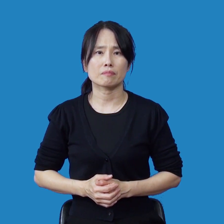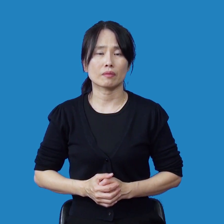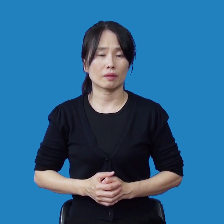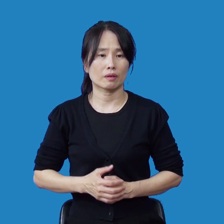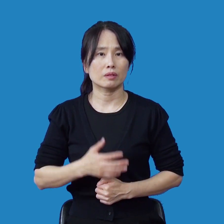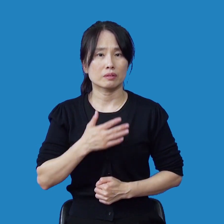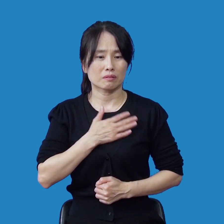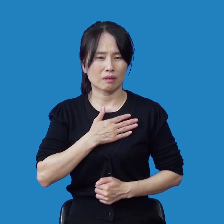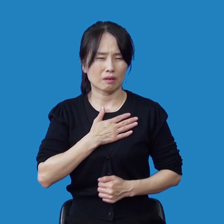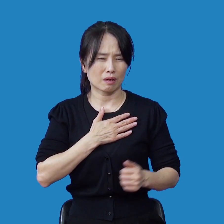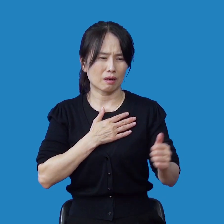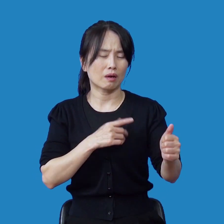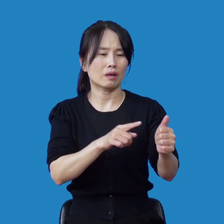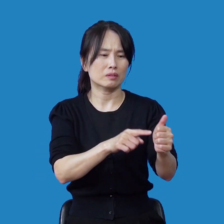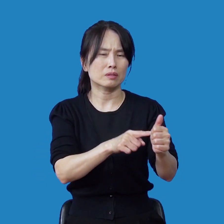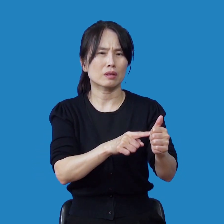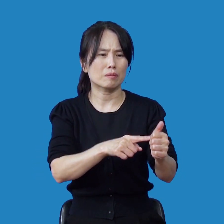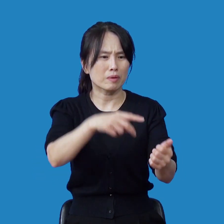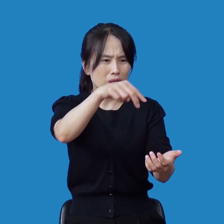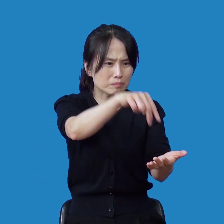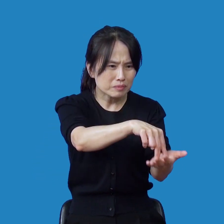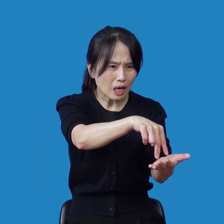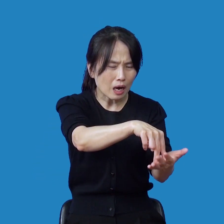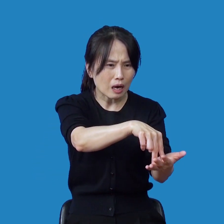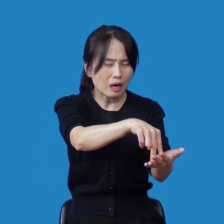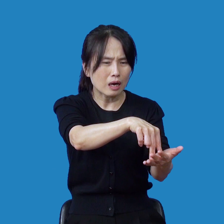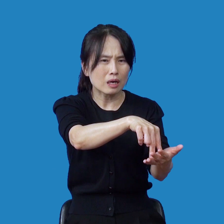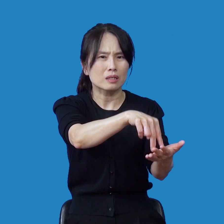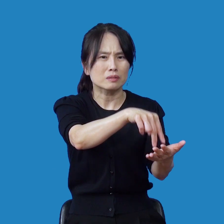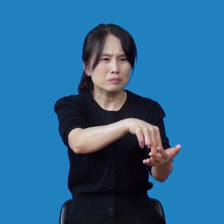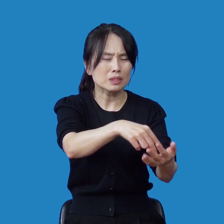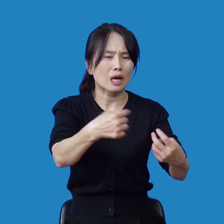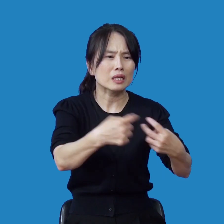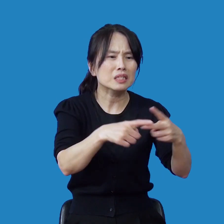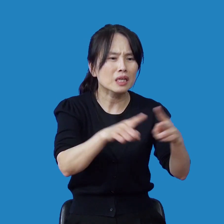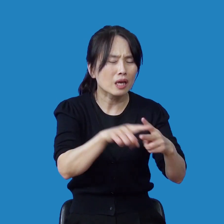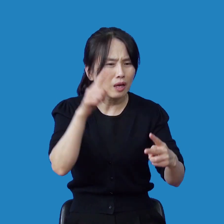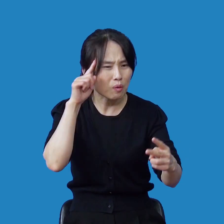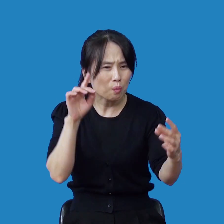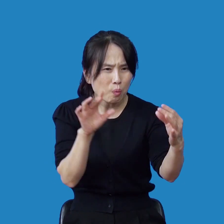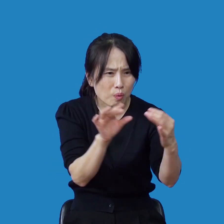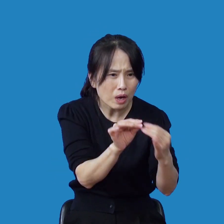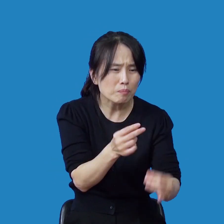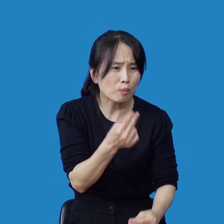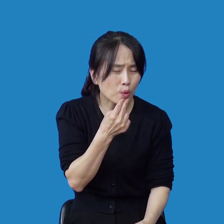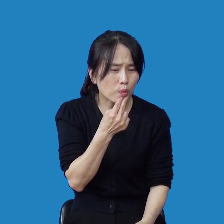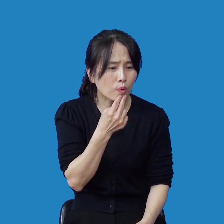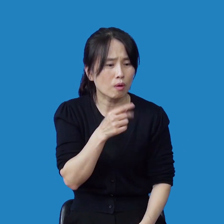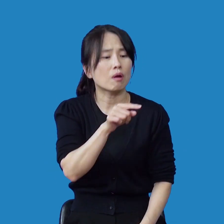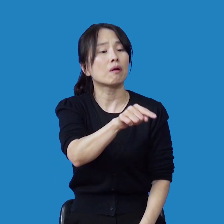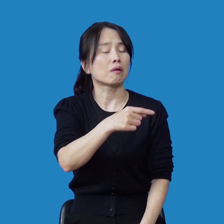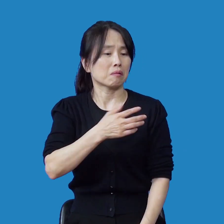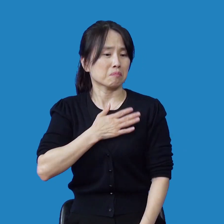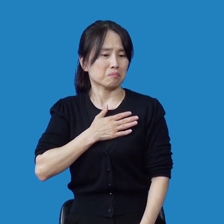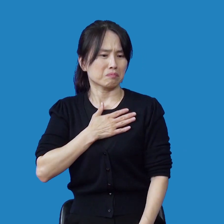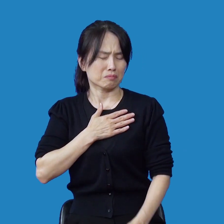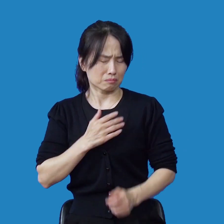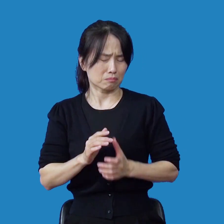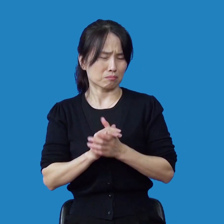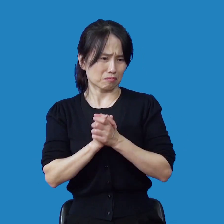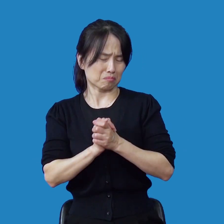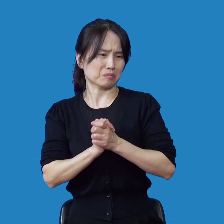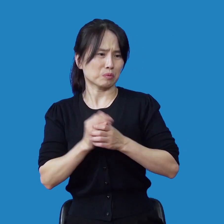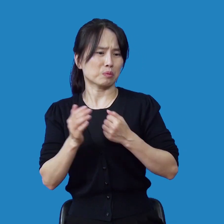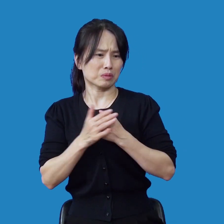내가 그 사람의 자리까지 내려가서 공감하려고 하지 않고 그 사람에게 내가 있는 자리까지 올라와 봐라고 합니다.